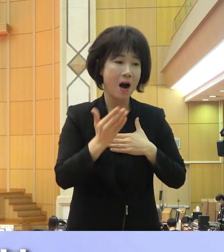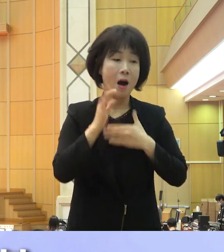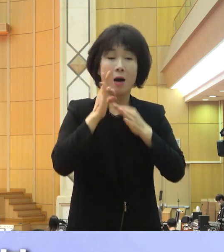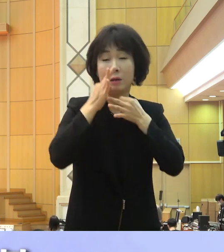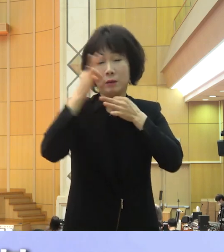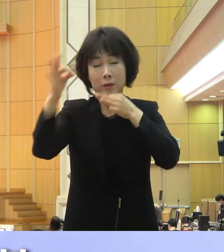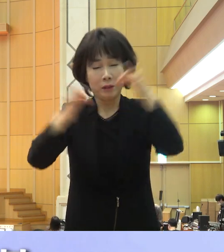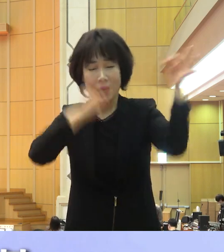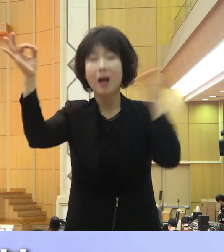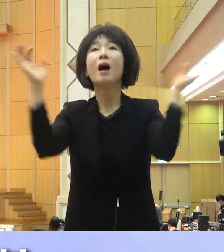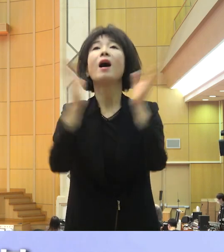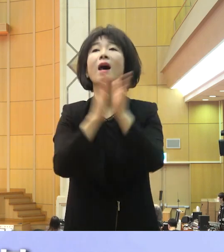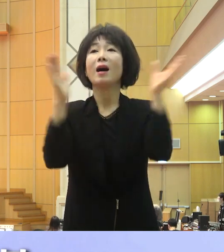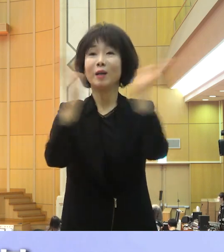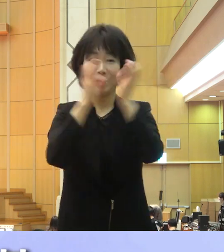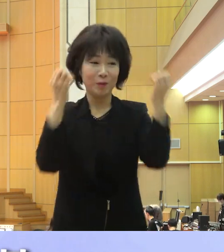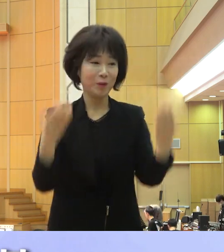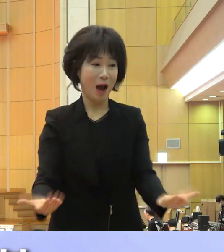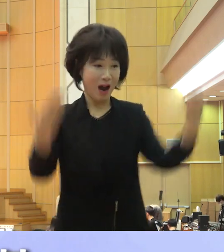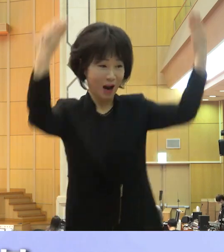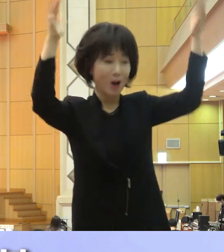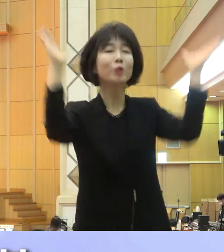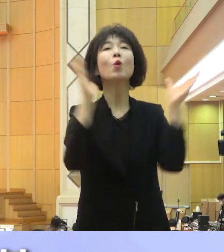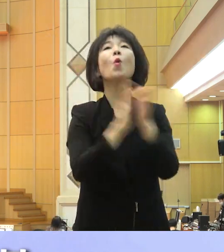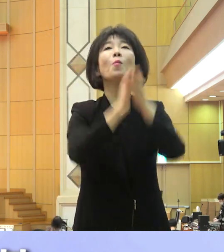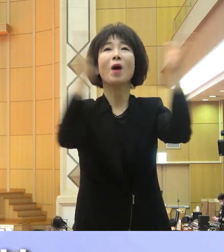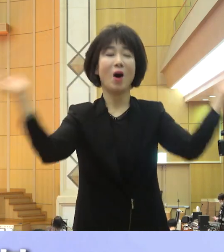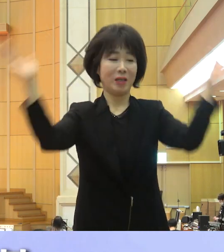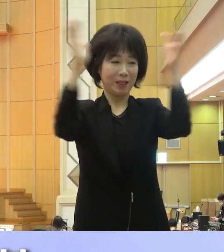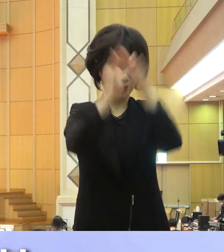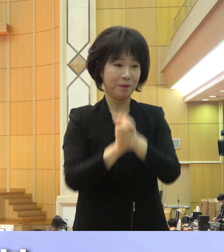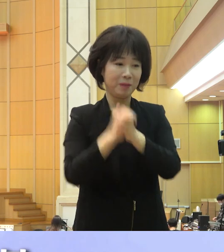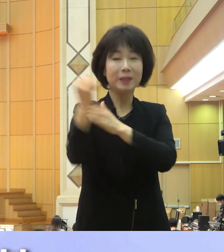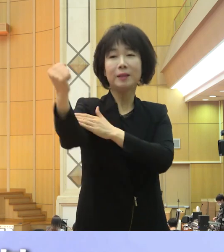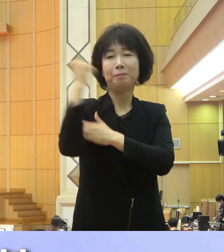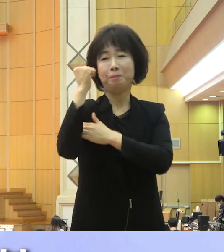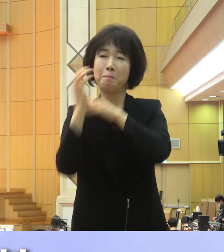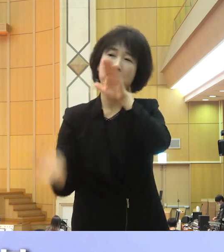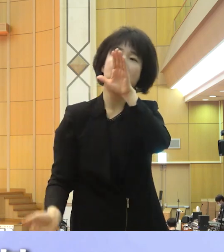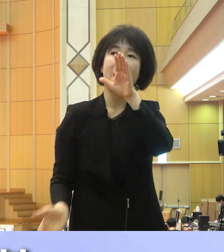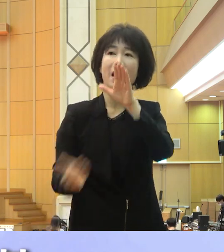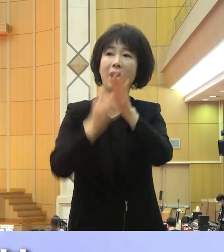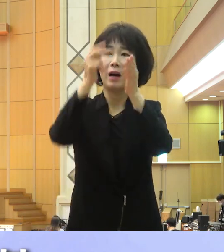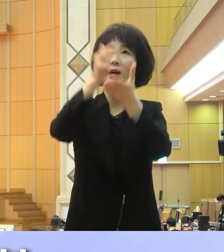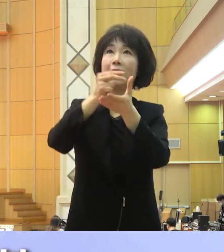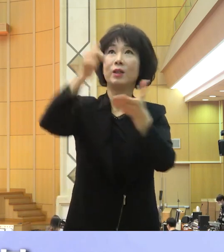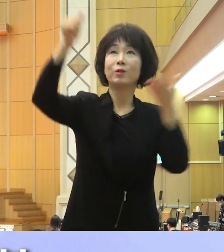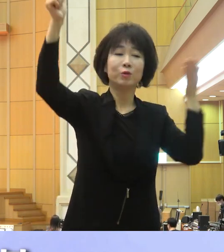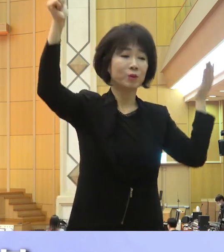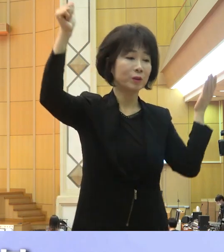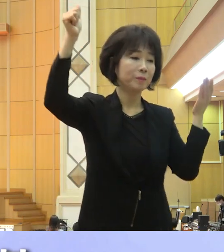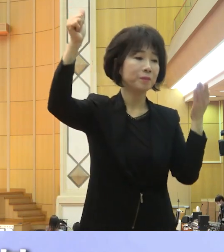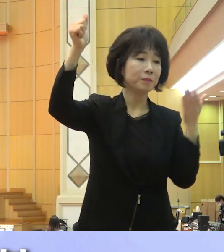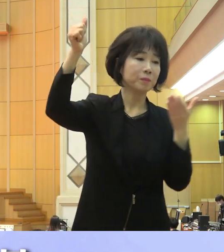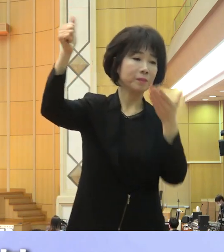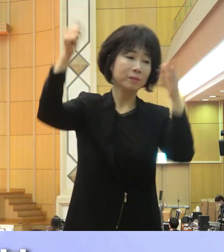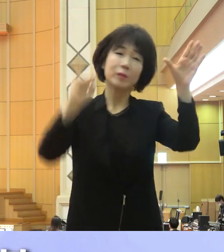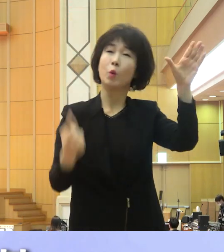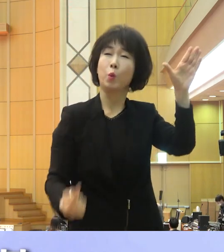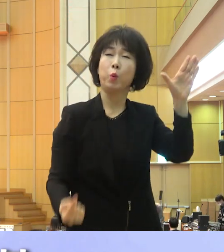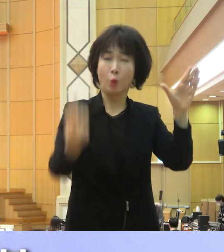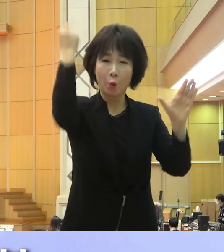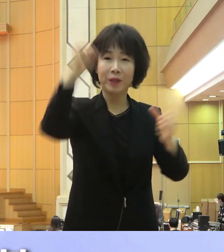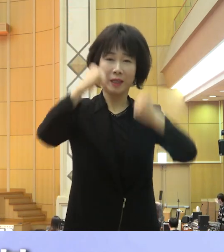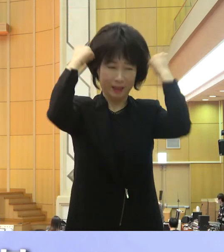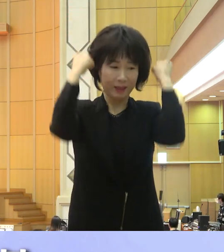외치세. 할렐루야. 손뼉치며 전능하신 주께, 높이